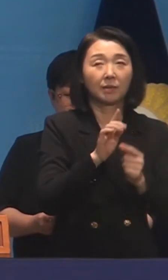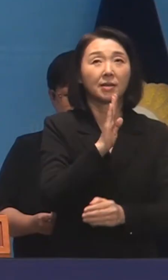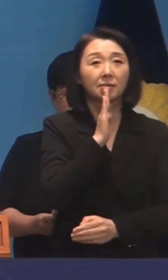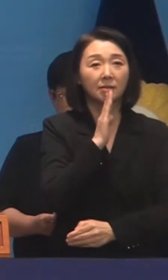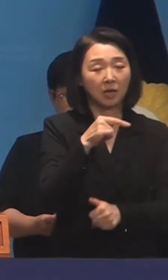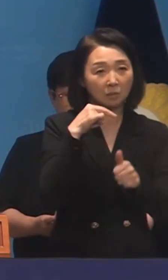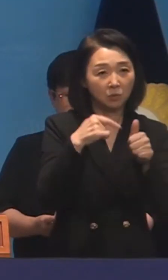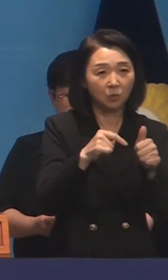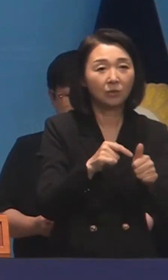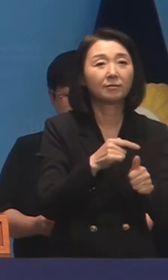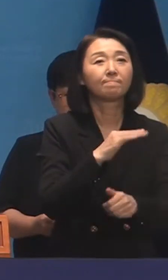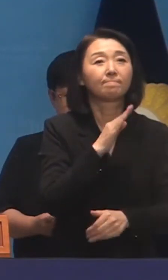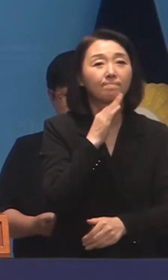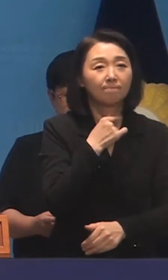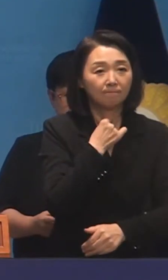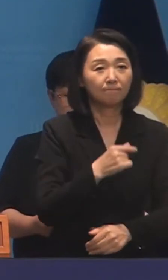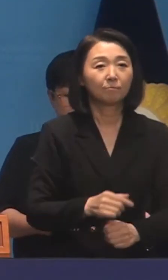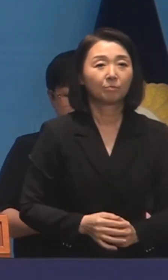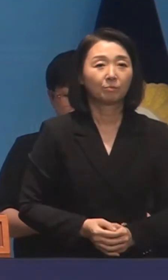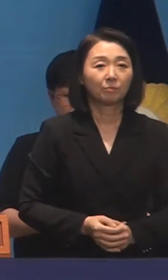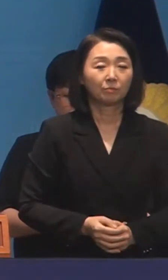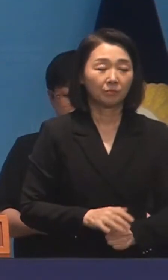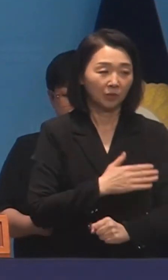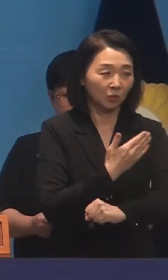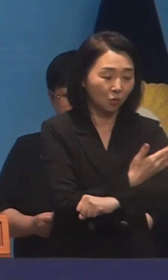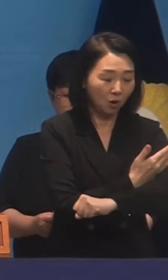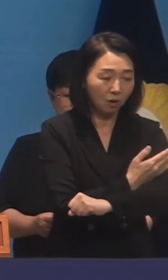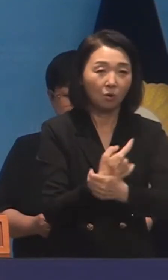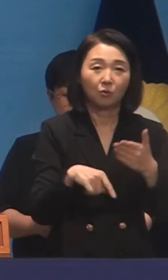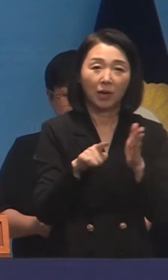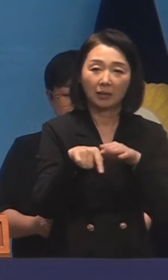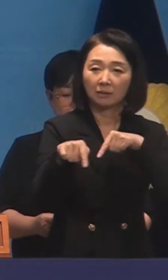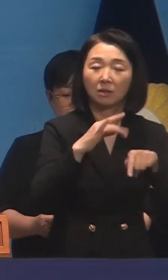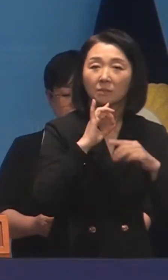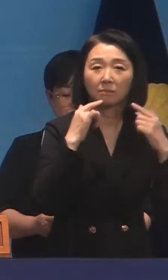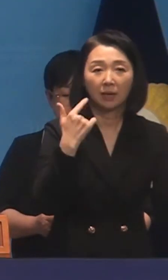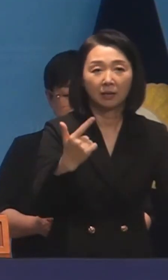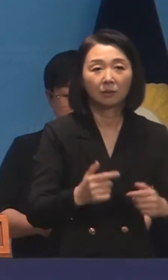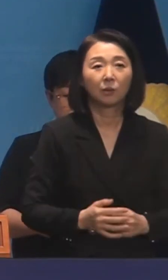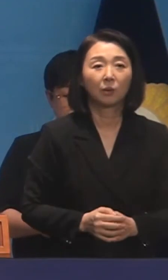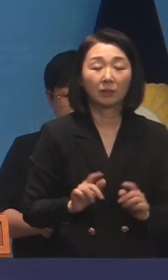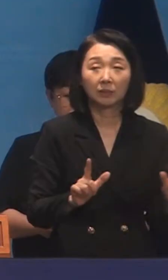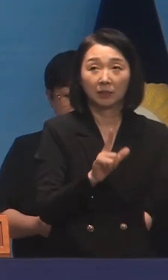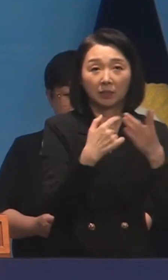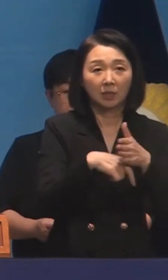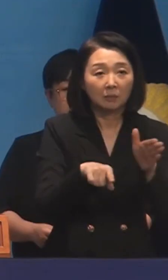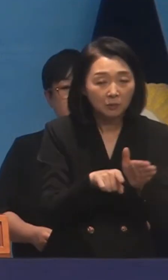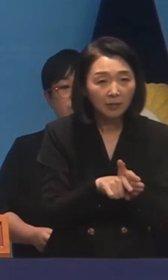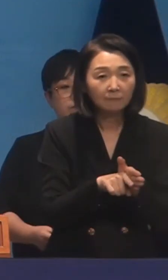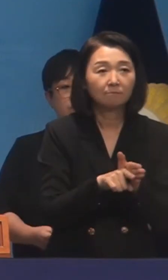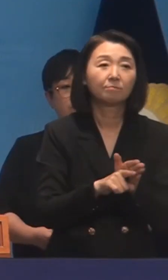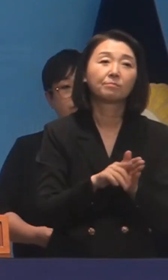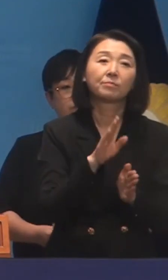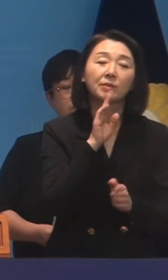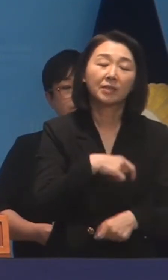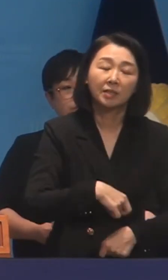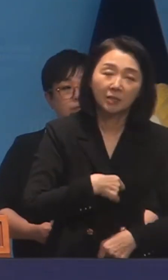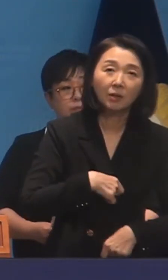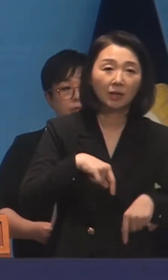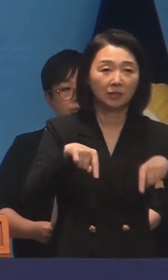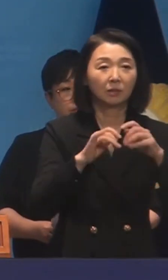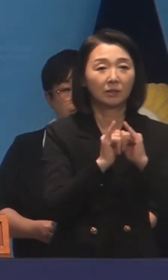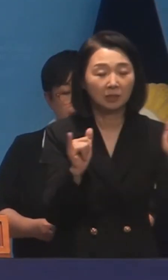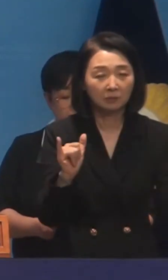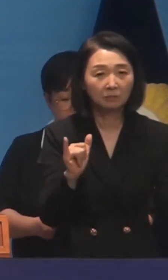참교육을 절실히 원합니다. 권력을 위한 정치뿐이 아니라 삶을 위한 진정한